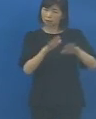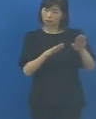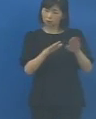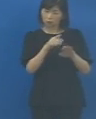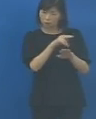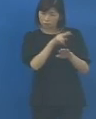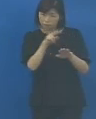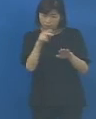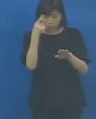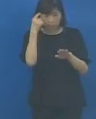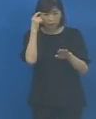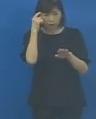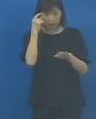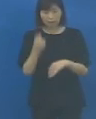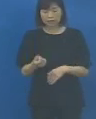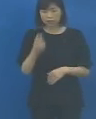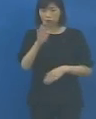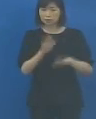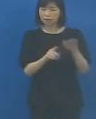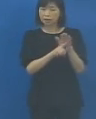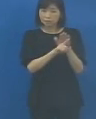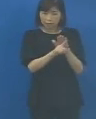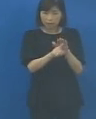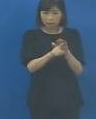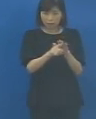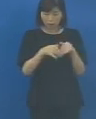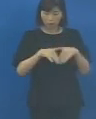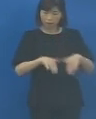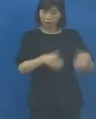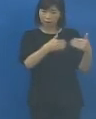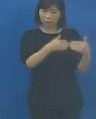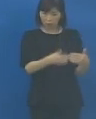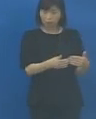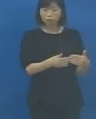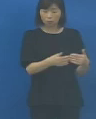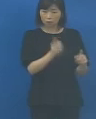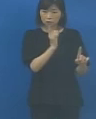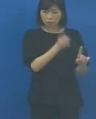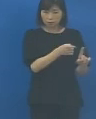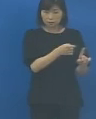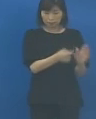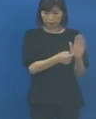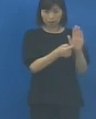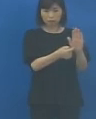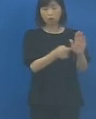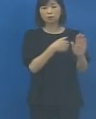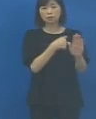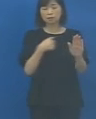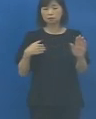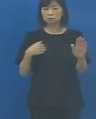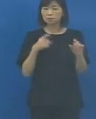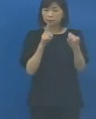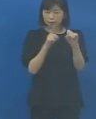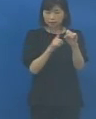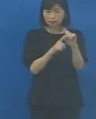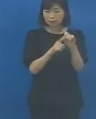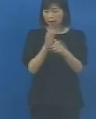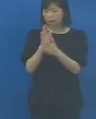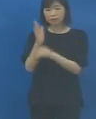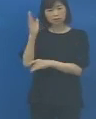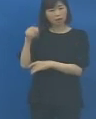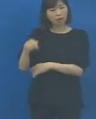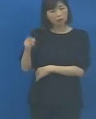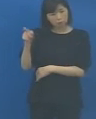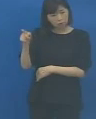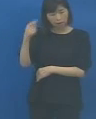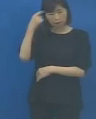ながら、緊急事態宣言やまん延防止等重点措置等が発動できるように政府の方では配慮を